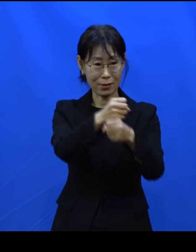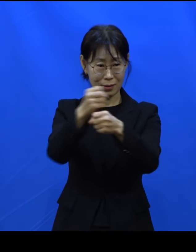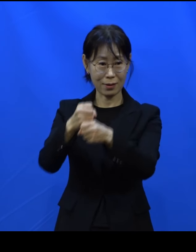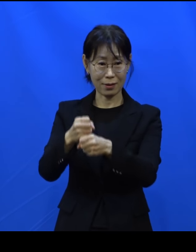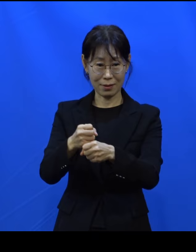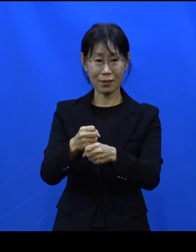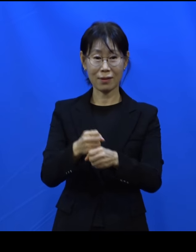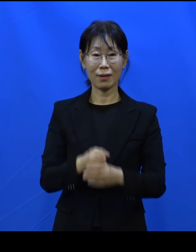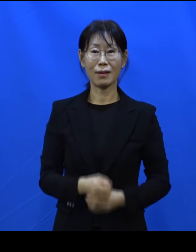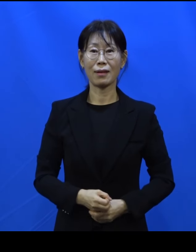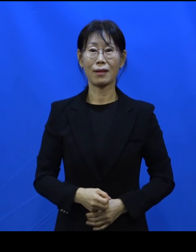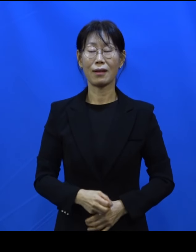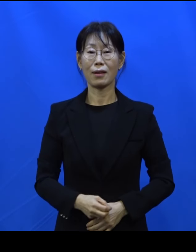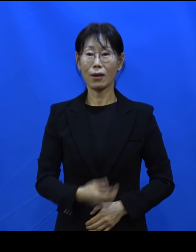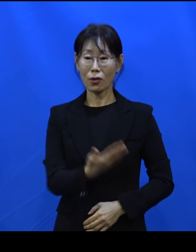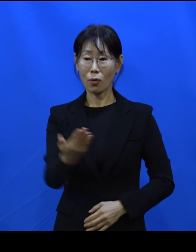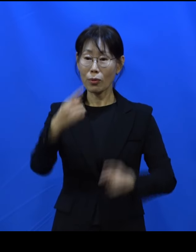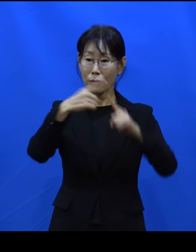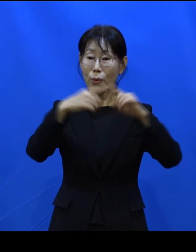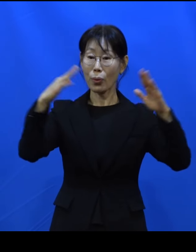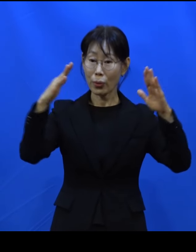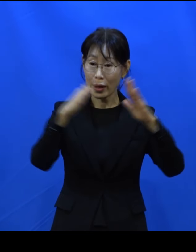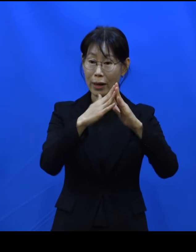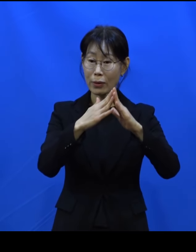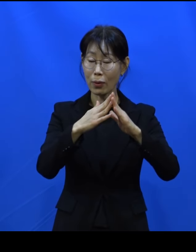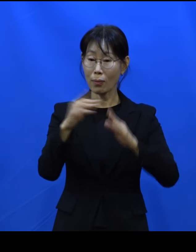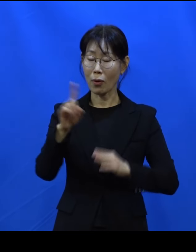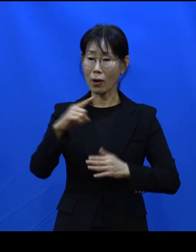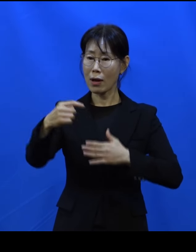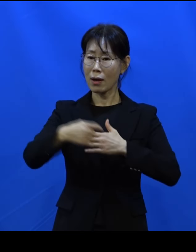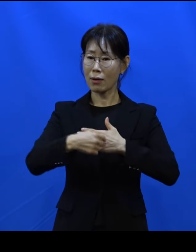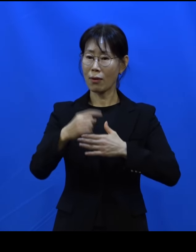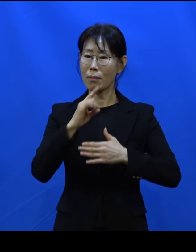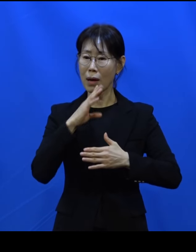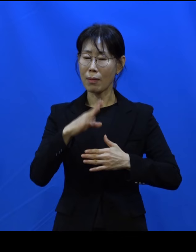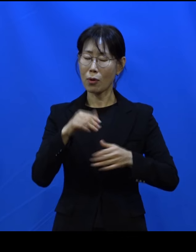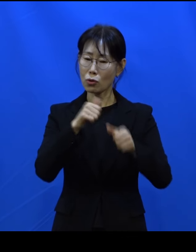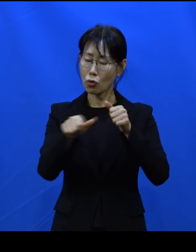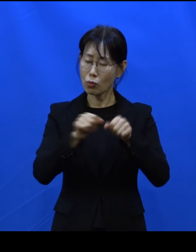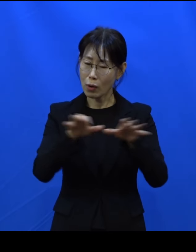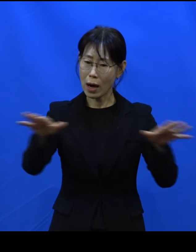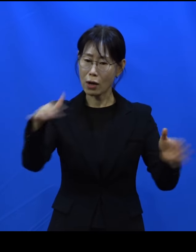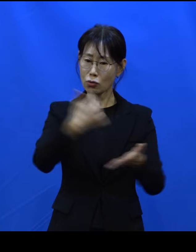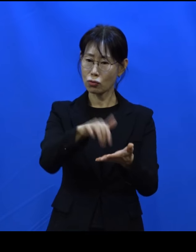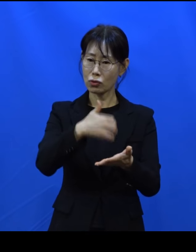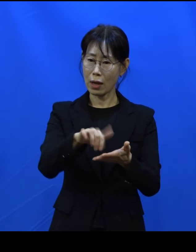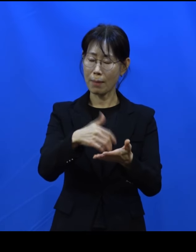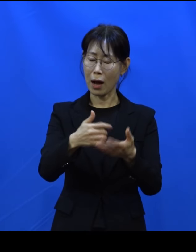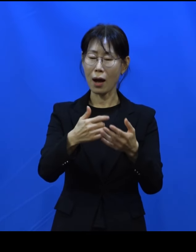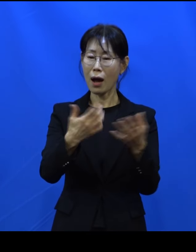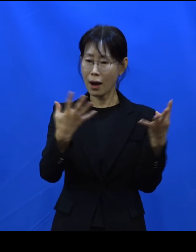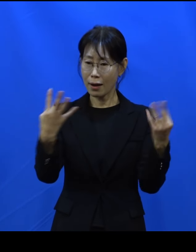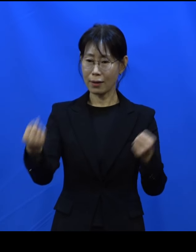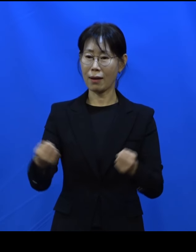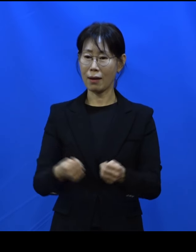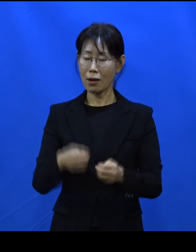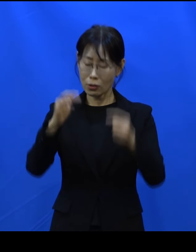이런 교회도 마찬가지예요. 교회도 겉만 막 소문난 거 의미 없어요. 소문 봐가지고는